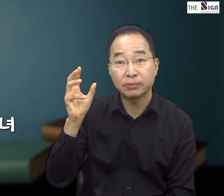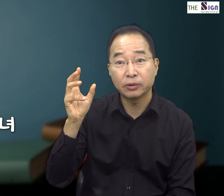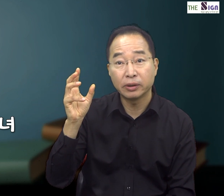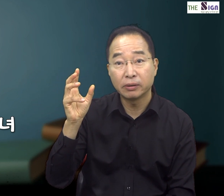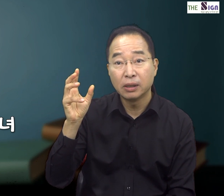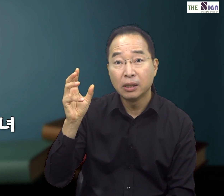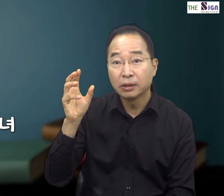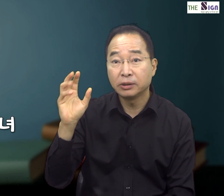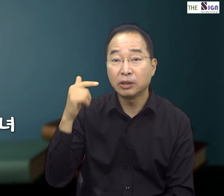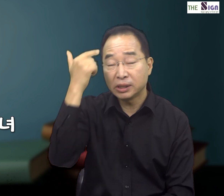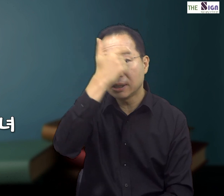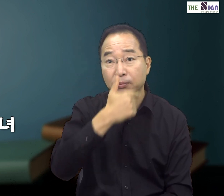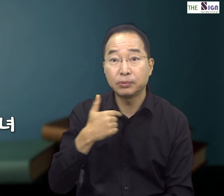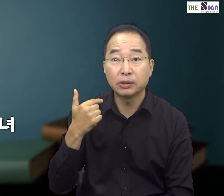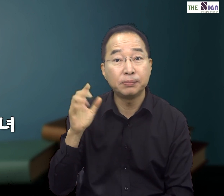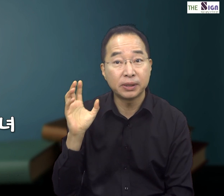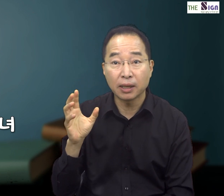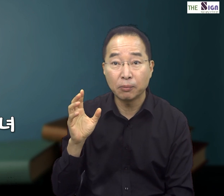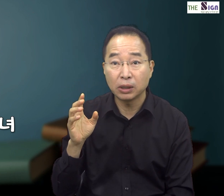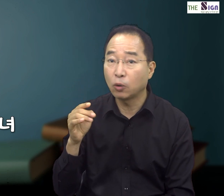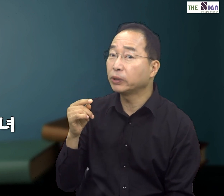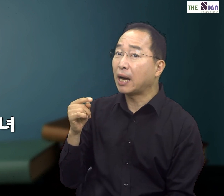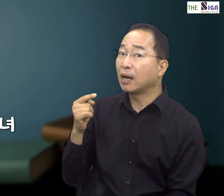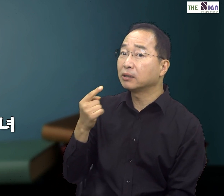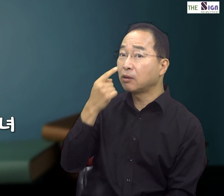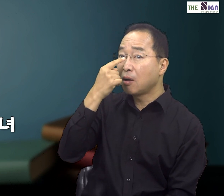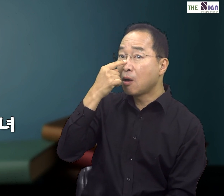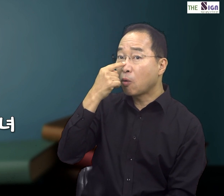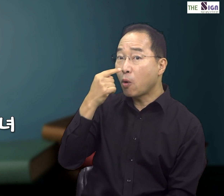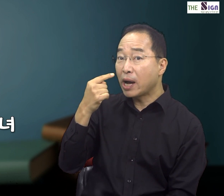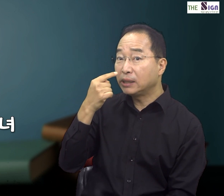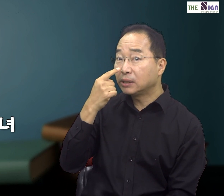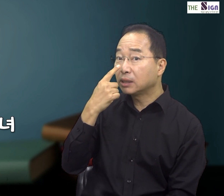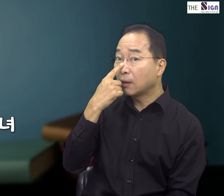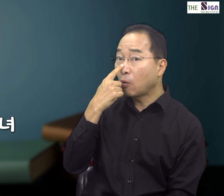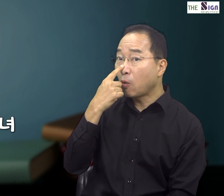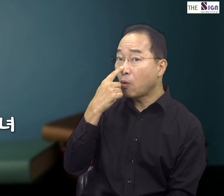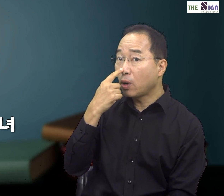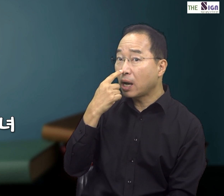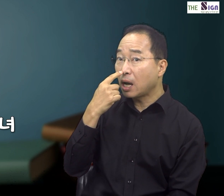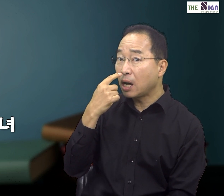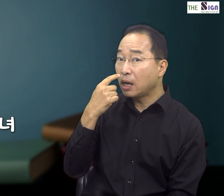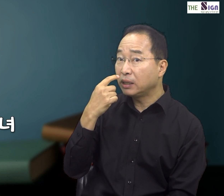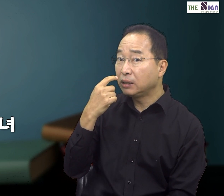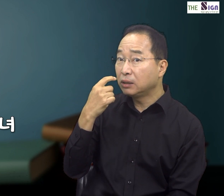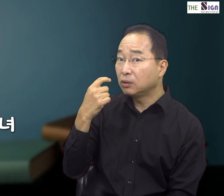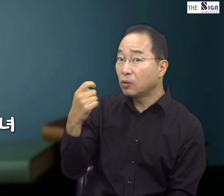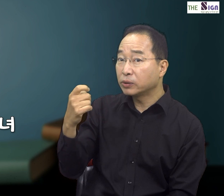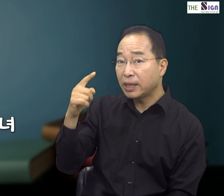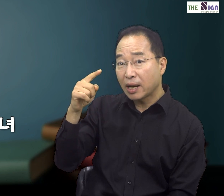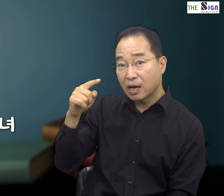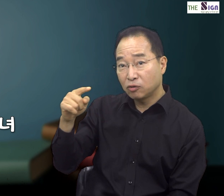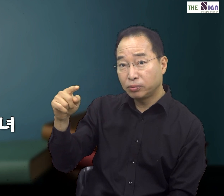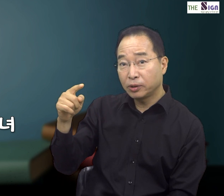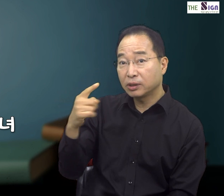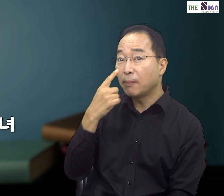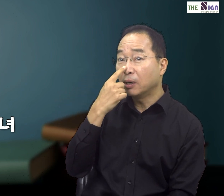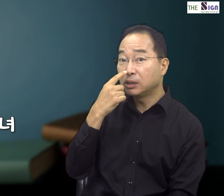거예요. 근데 이 신체 부분에서 비슷한 게 뭐냐? 코다. 그래서 코가 있으니까 코가 있는 곳에 약간 구부러진 거 멋을